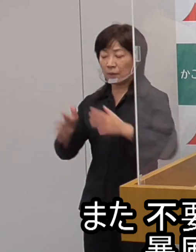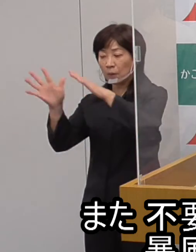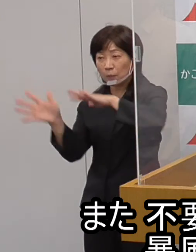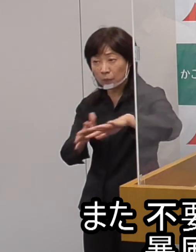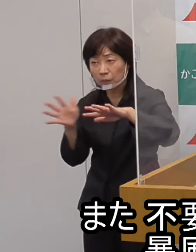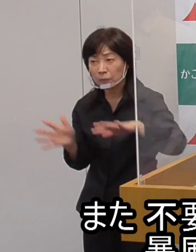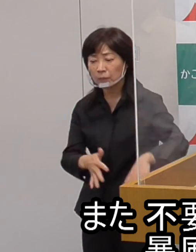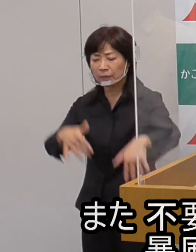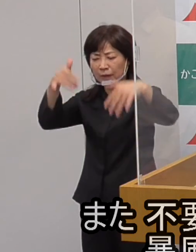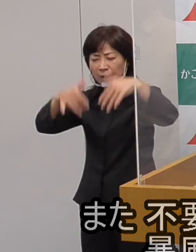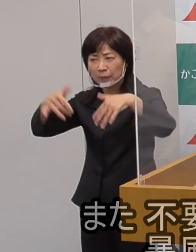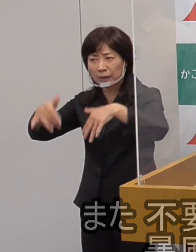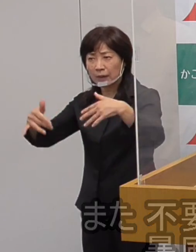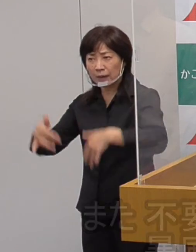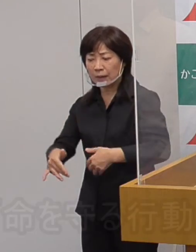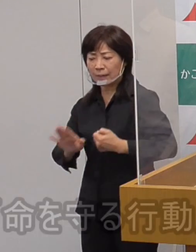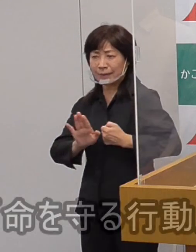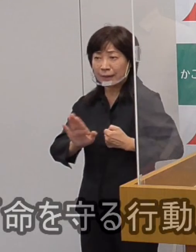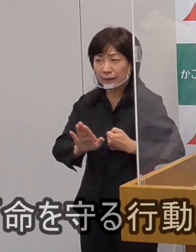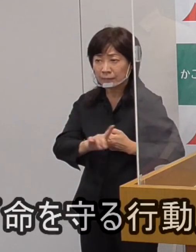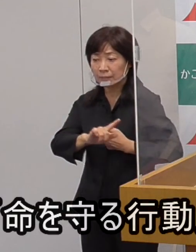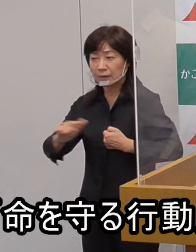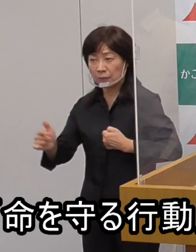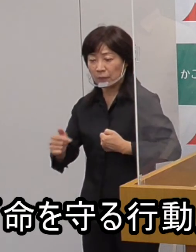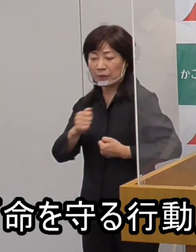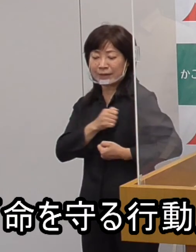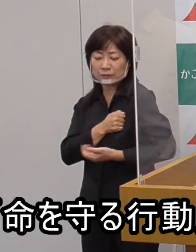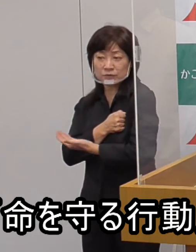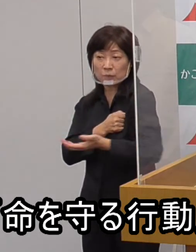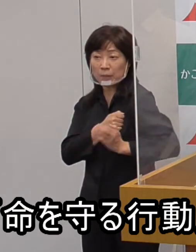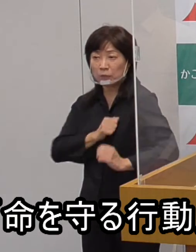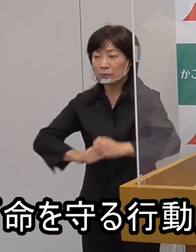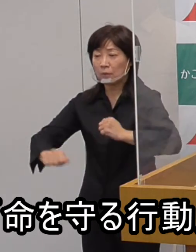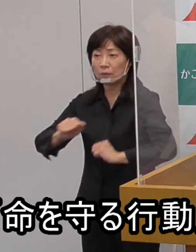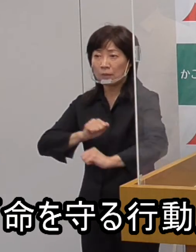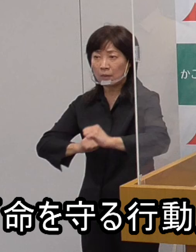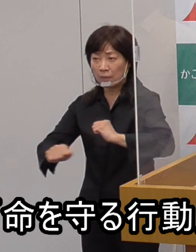風や大雨等への警戒と、命